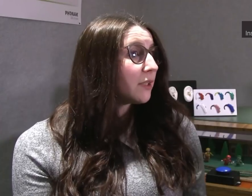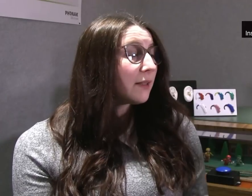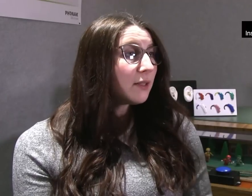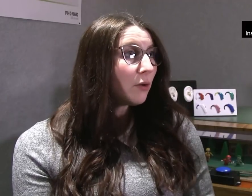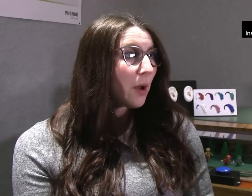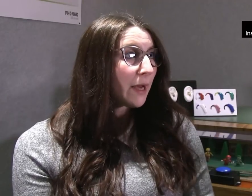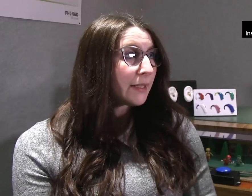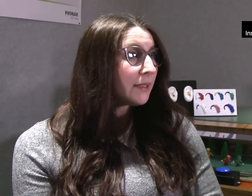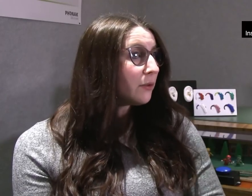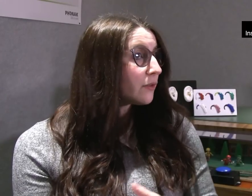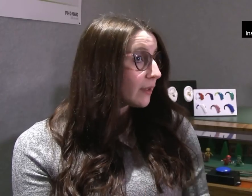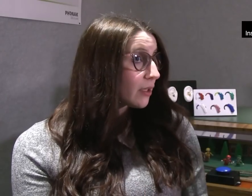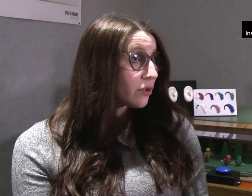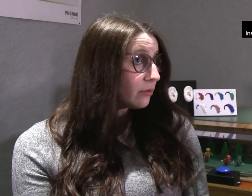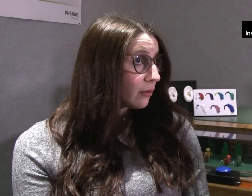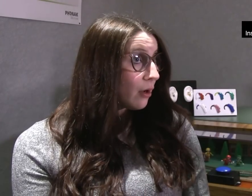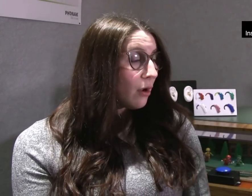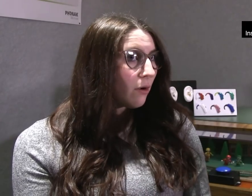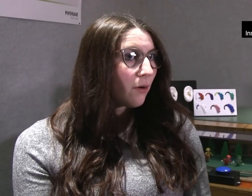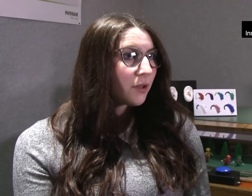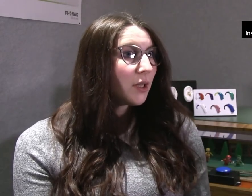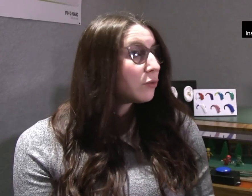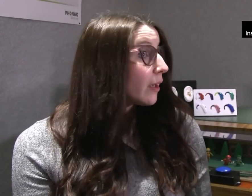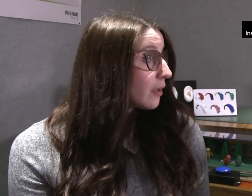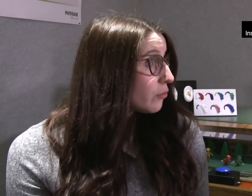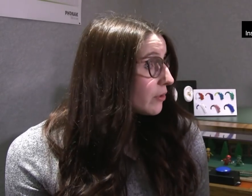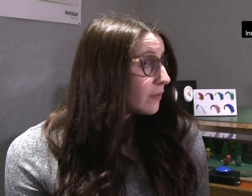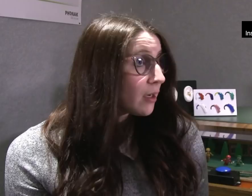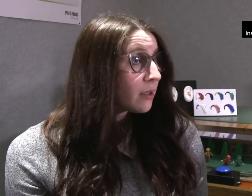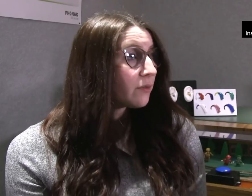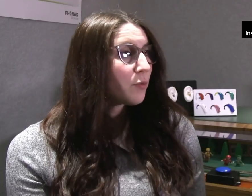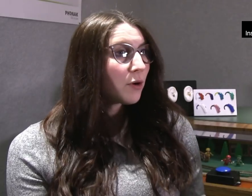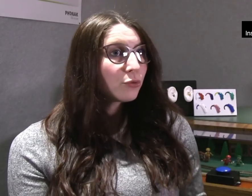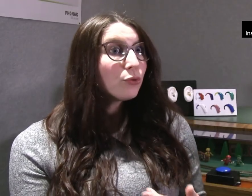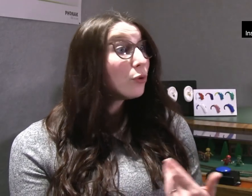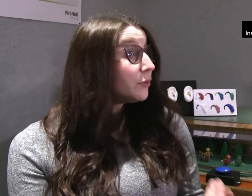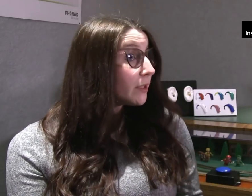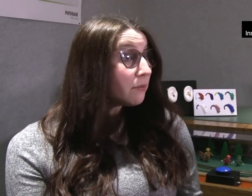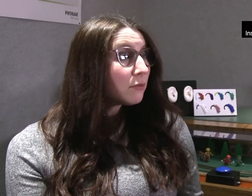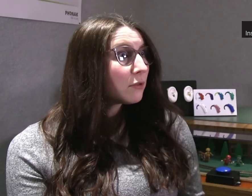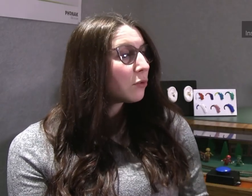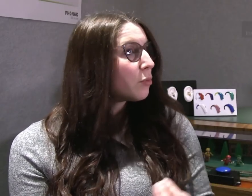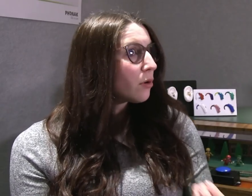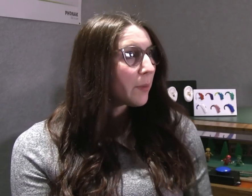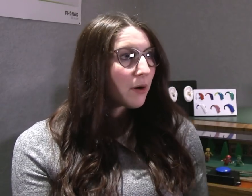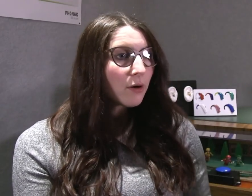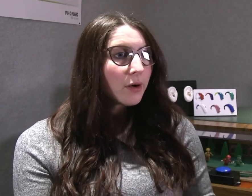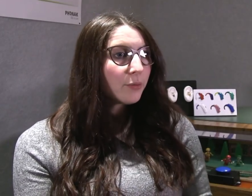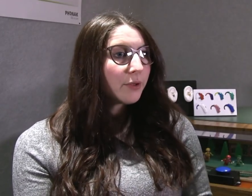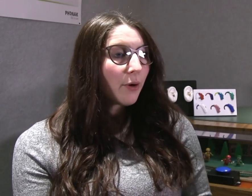qui a été appareillée très très jeune, qui a de très très bons résultats, qui va pouvoir du coup communiquer, comprendre la parole et puis